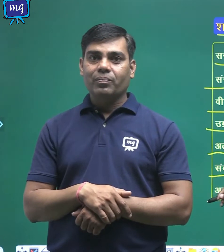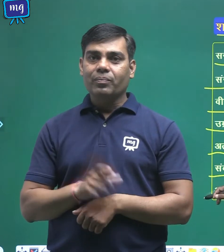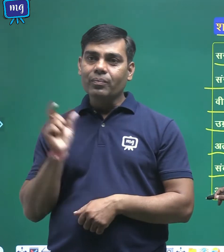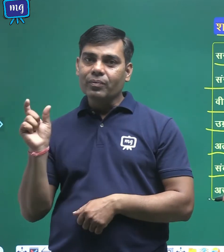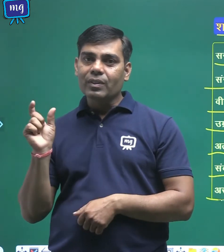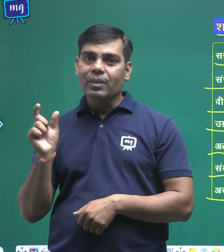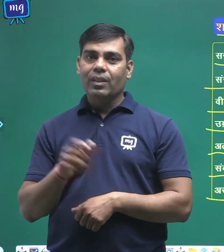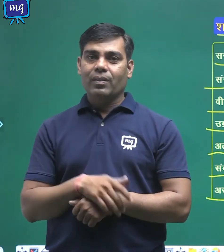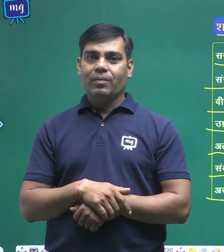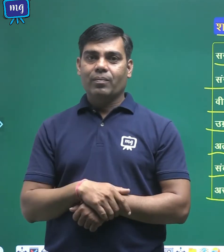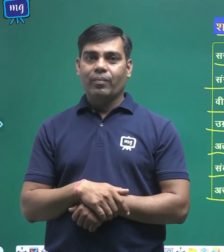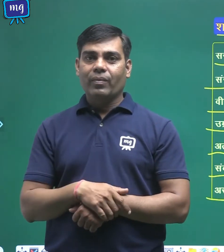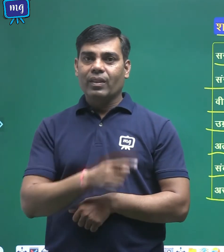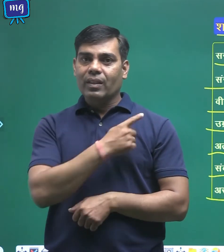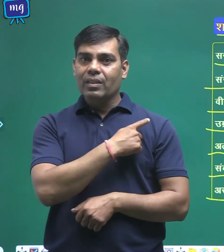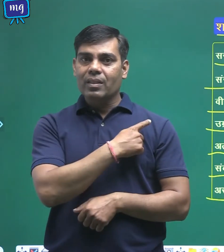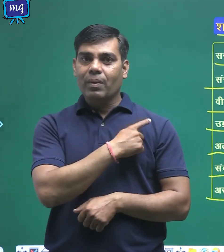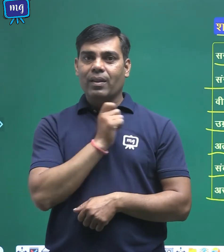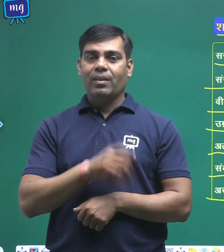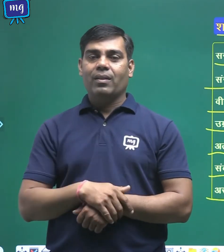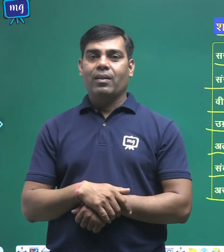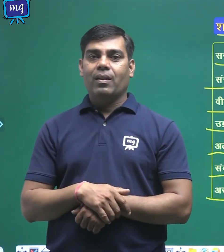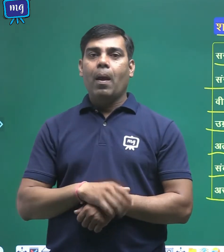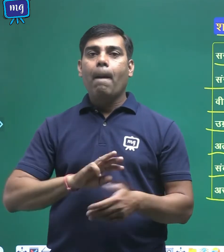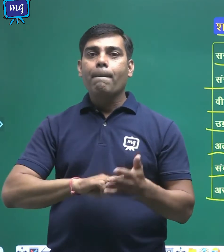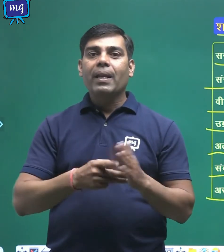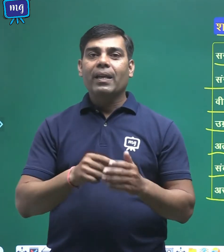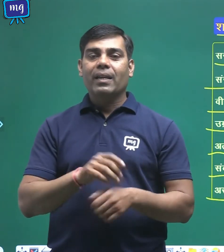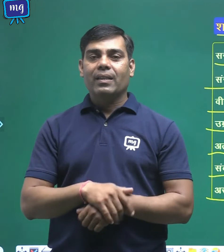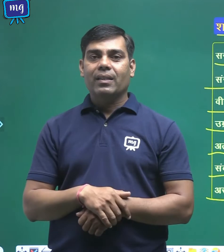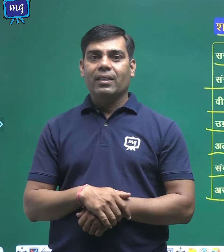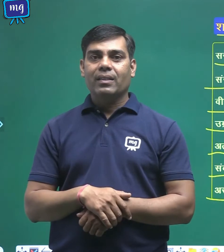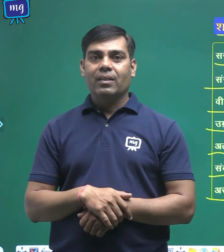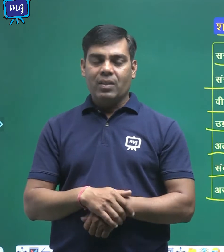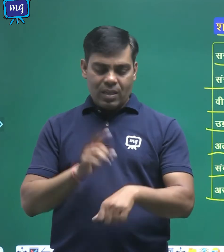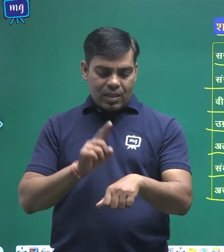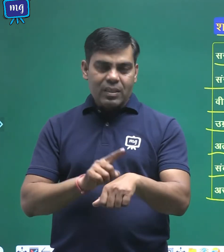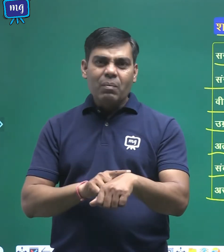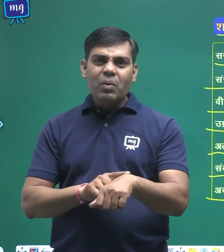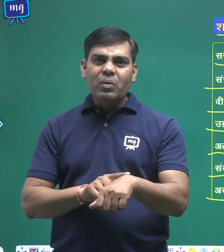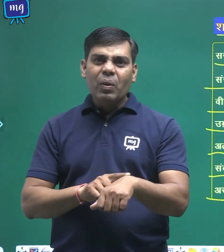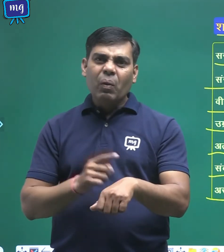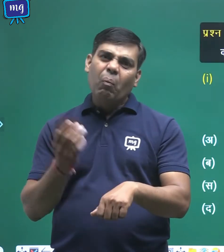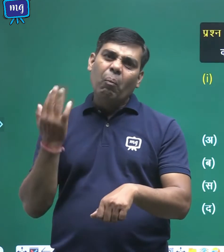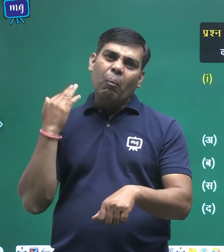शब्द है असमय, अर्थ है समय से पहले।